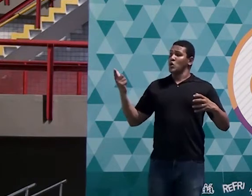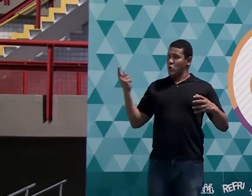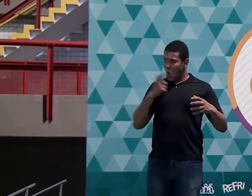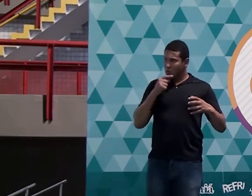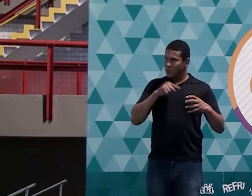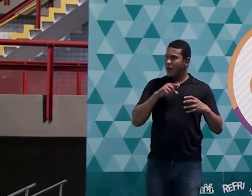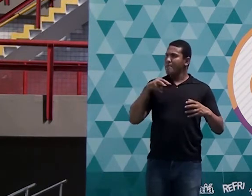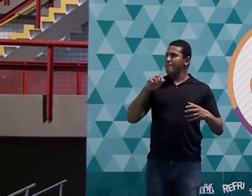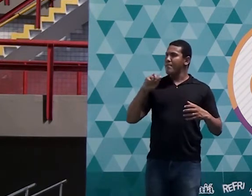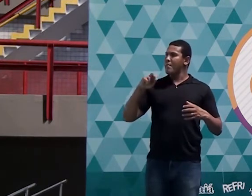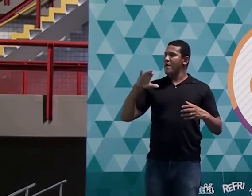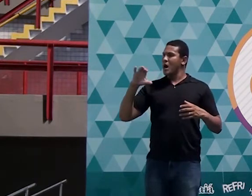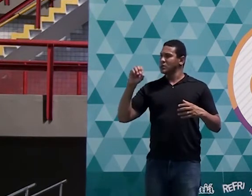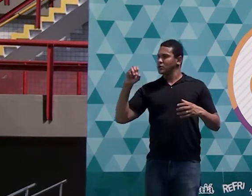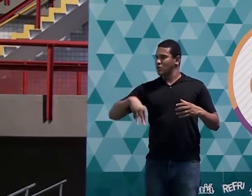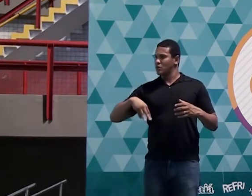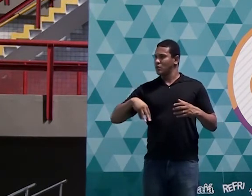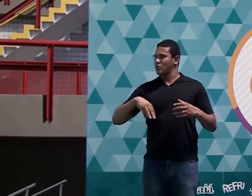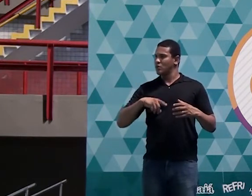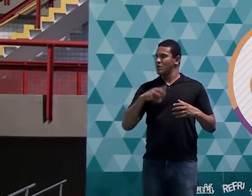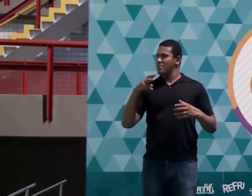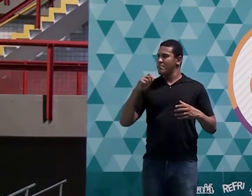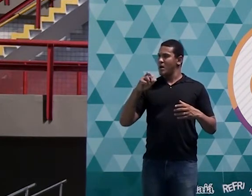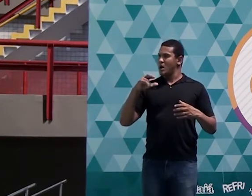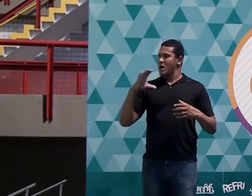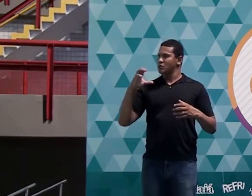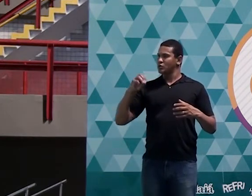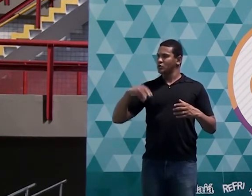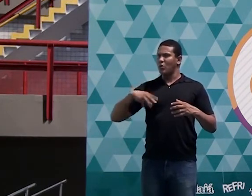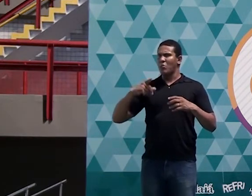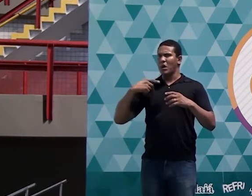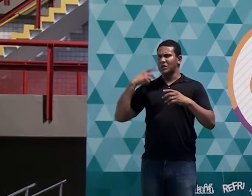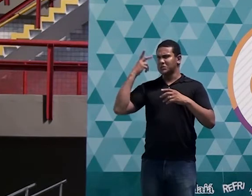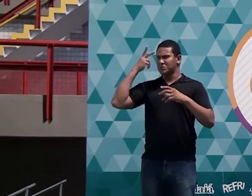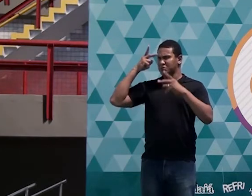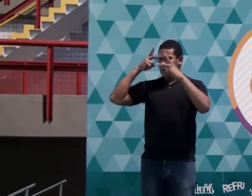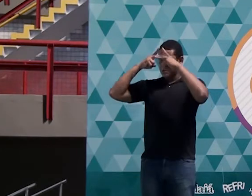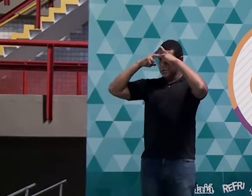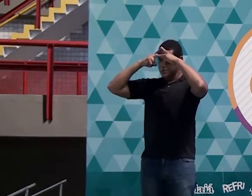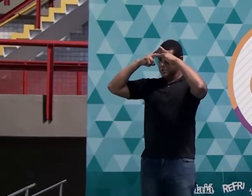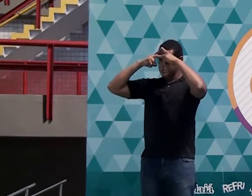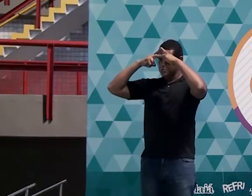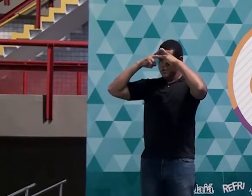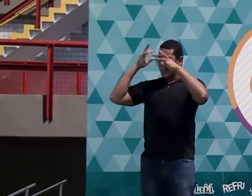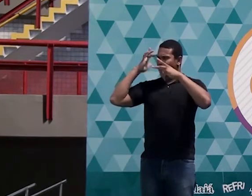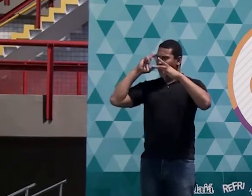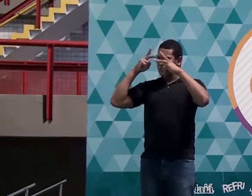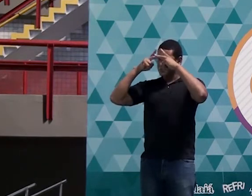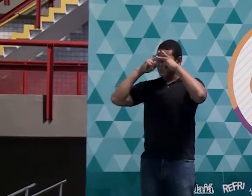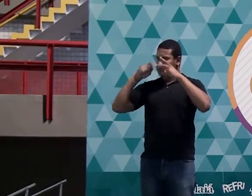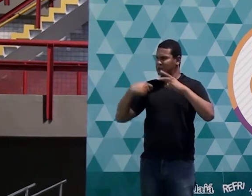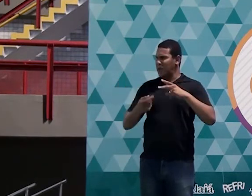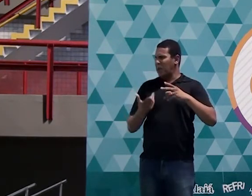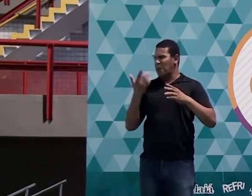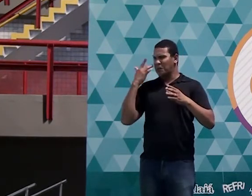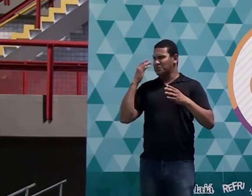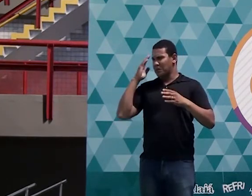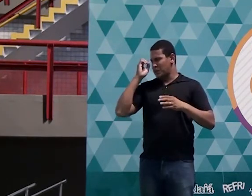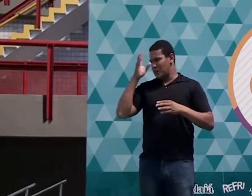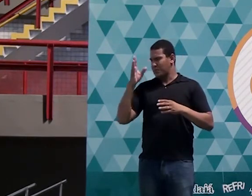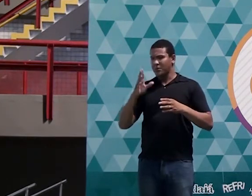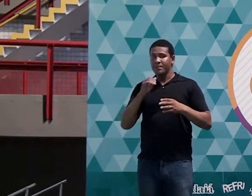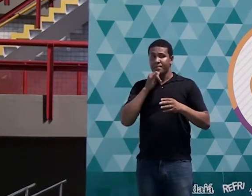comerciantes, tá bom? E se uniram e esconderam-se, por isso que é a sociedade secreta, porque senão iam ser